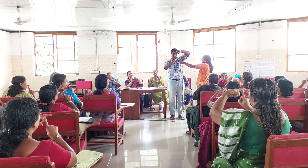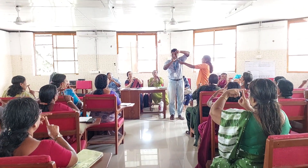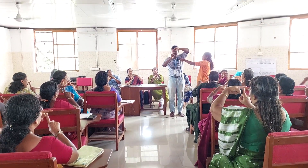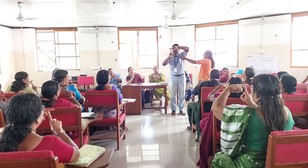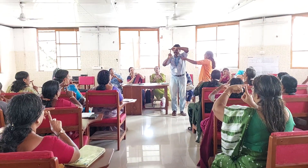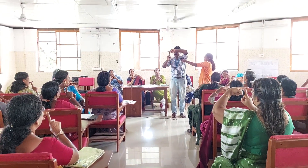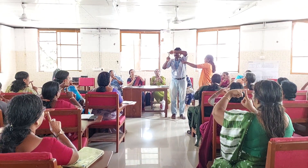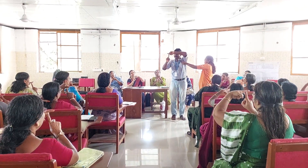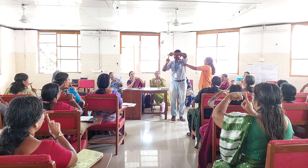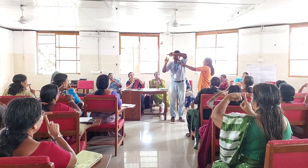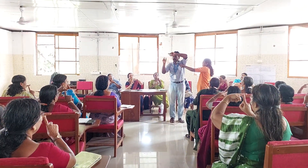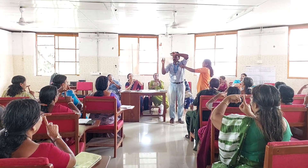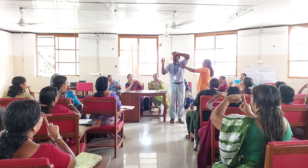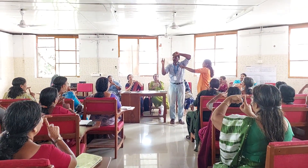ഓക്കെ, യു.